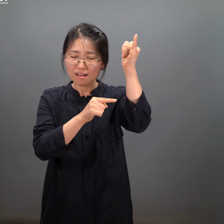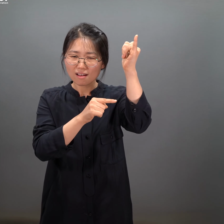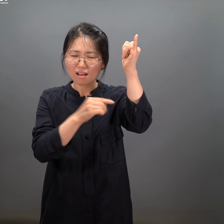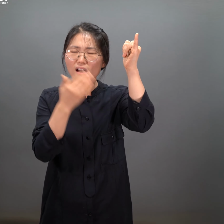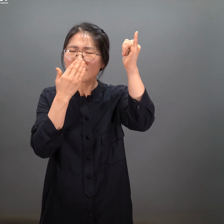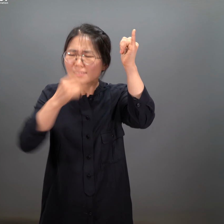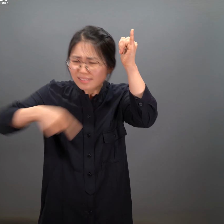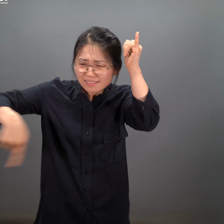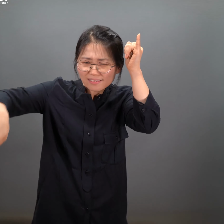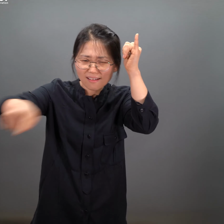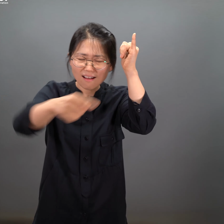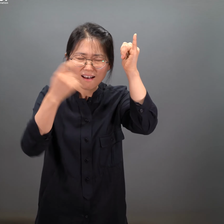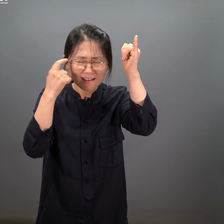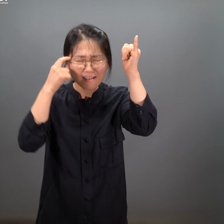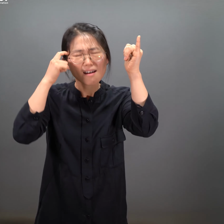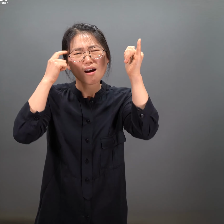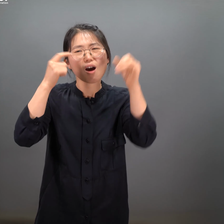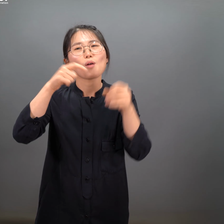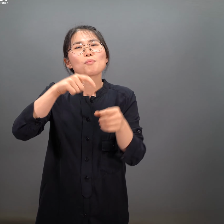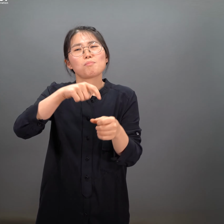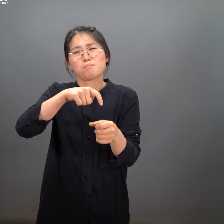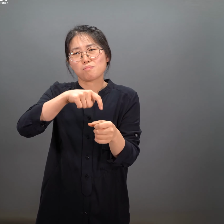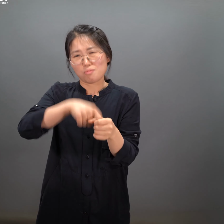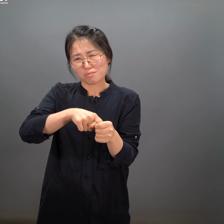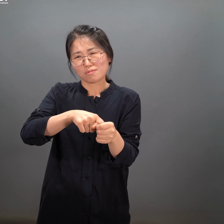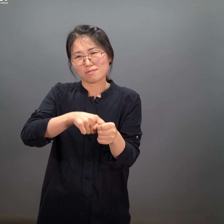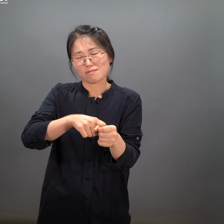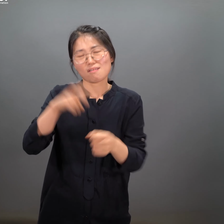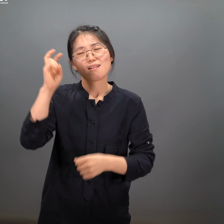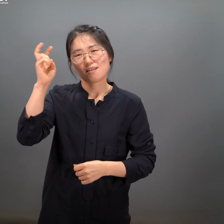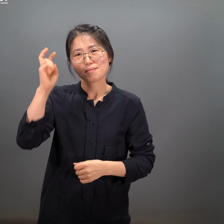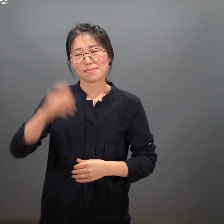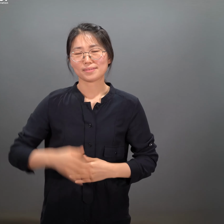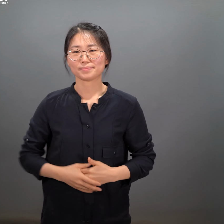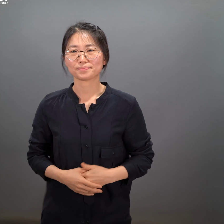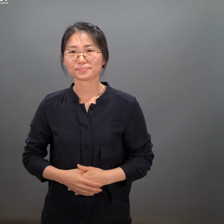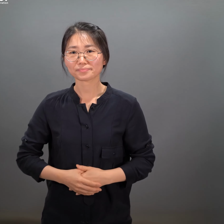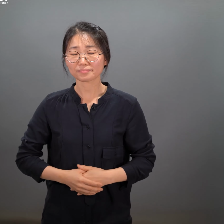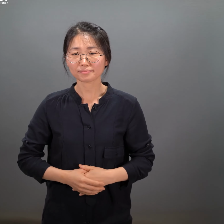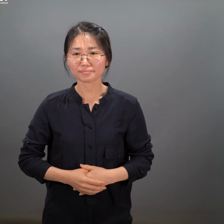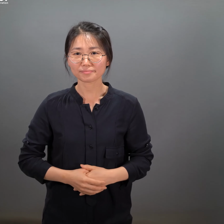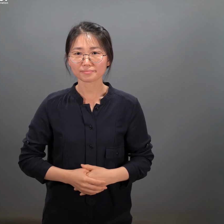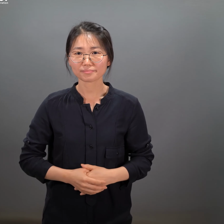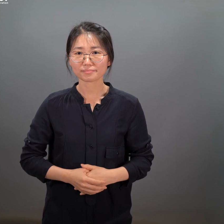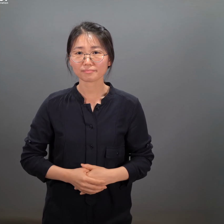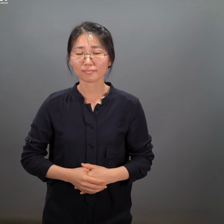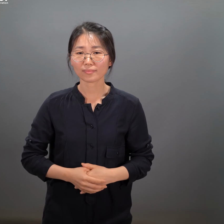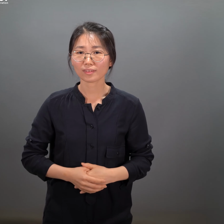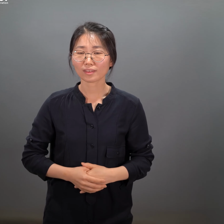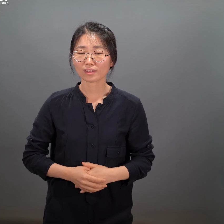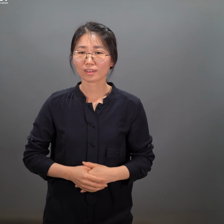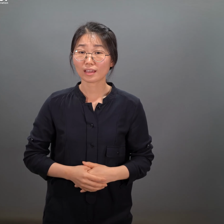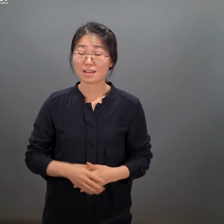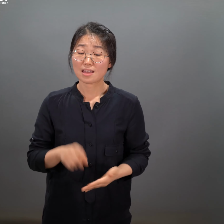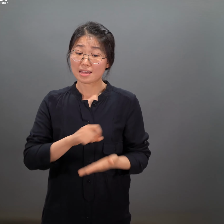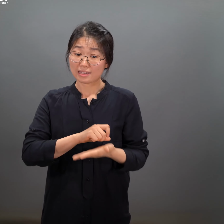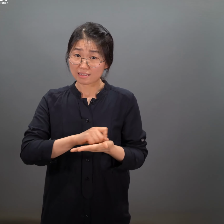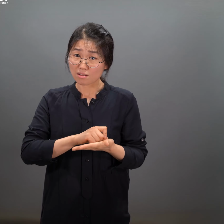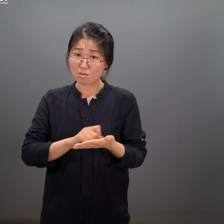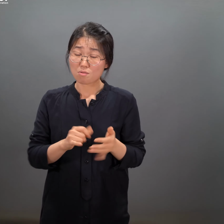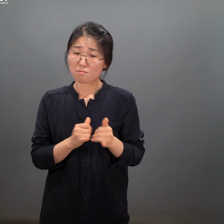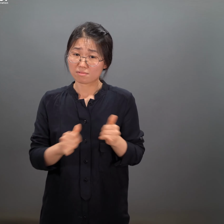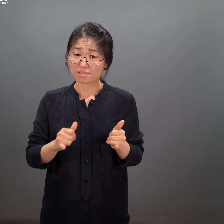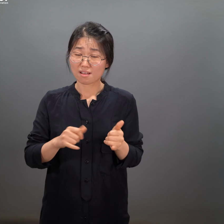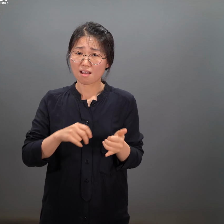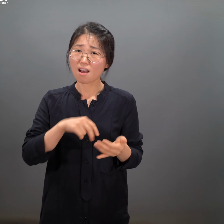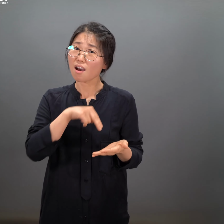할 역사라는 것을 알려주기 위해서 그렇게 해놓지 않았을까요? 그럼 사사기를